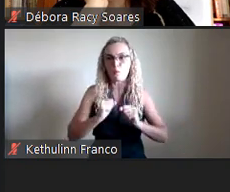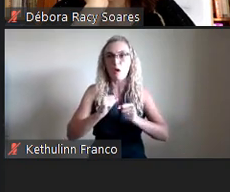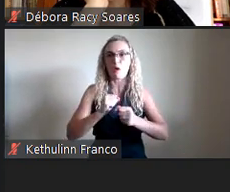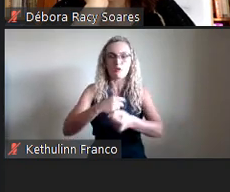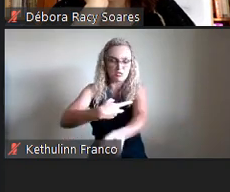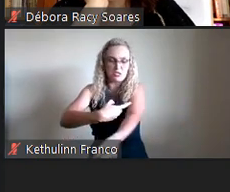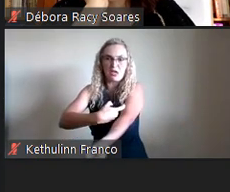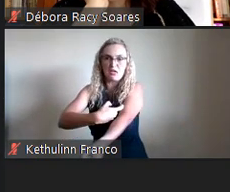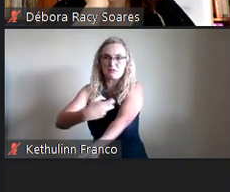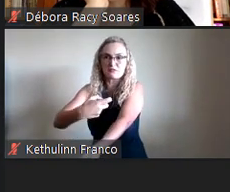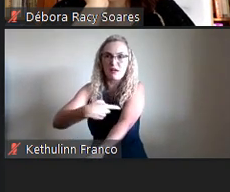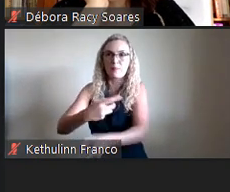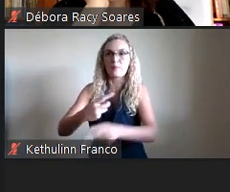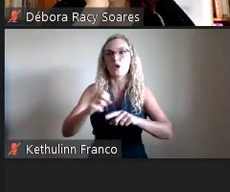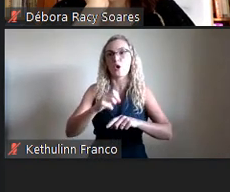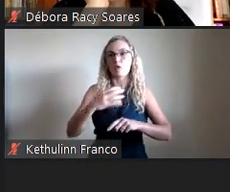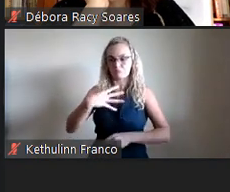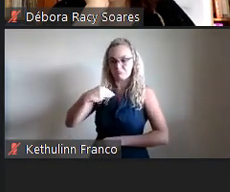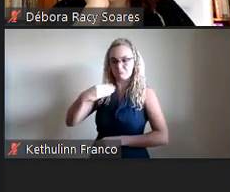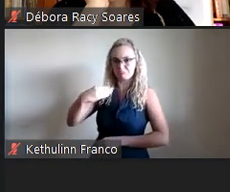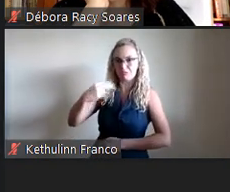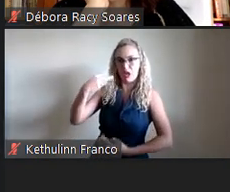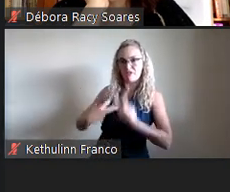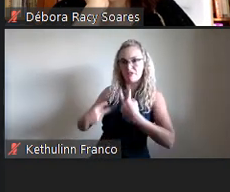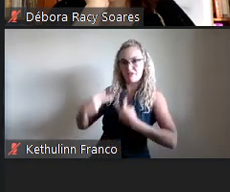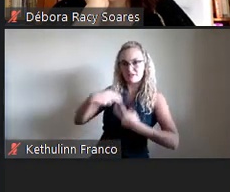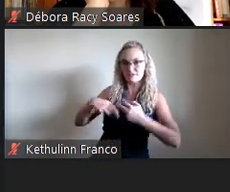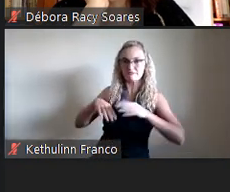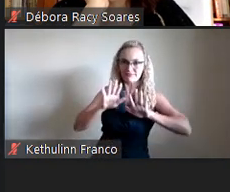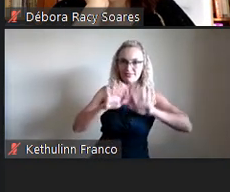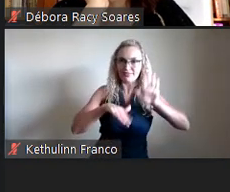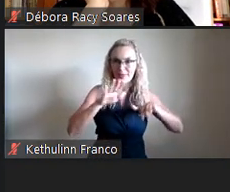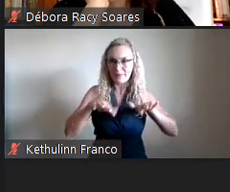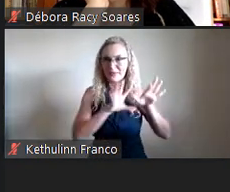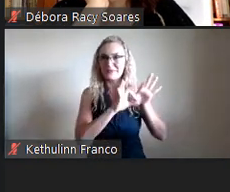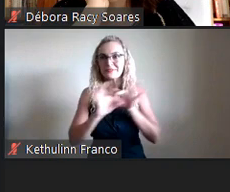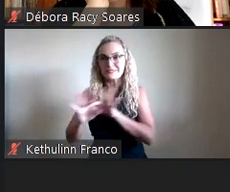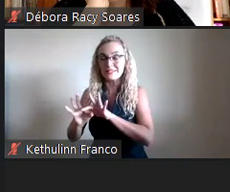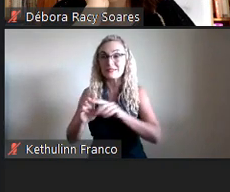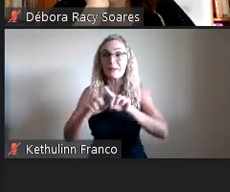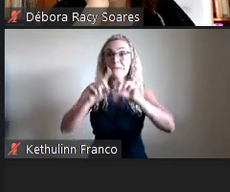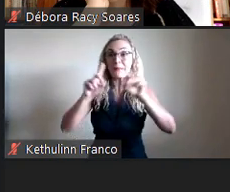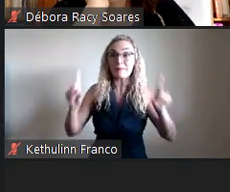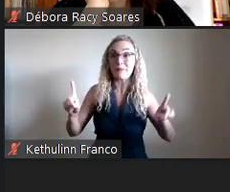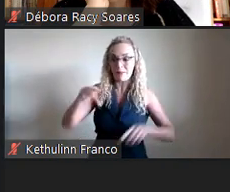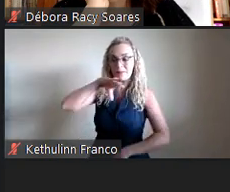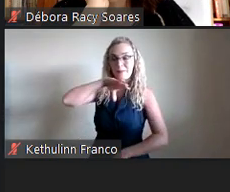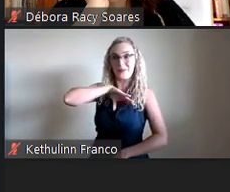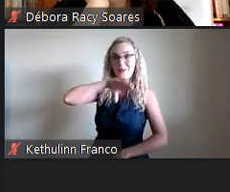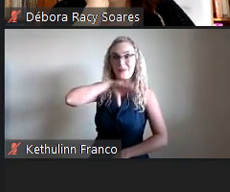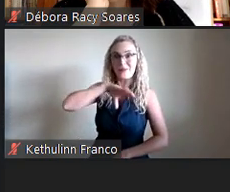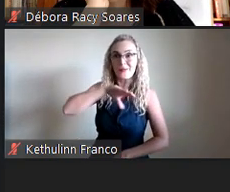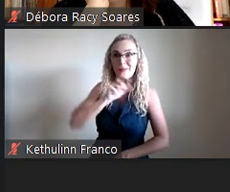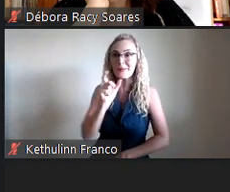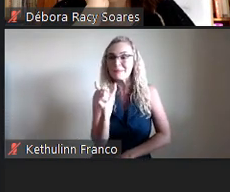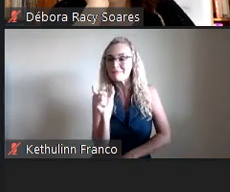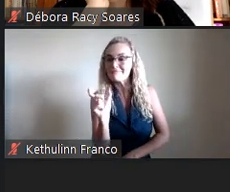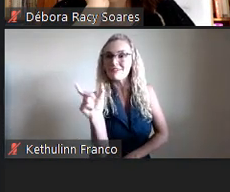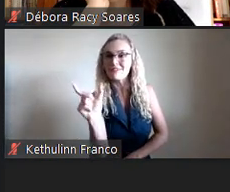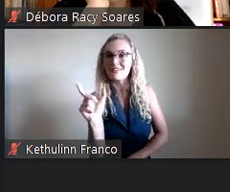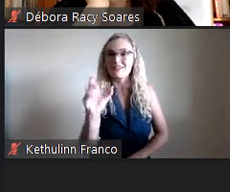portuguesa, nós temos esses inúmeros sinônimos. Porém, o aplicativo, quando você coloca a